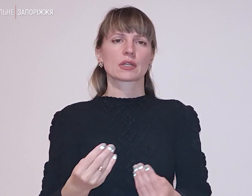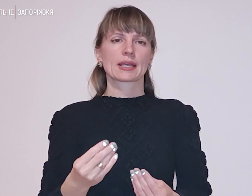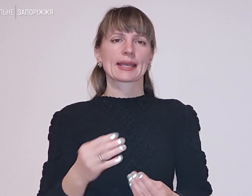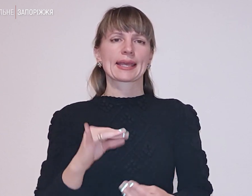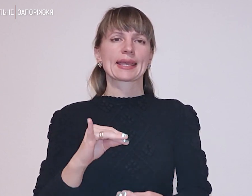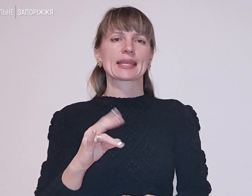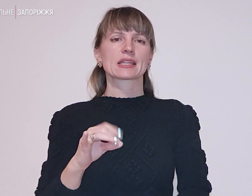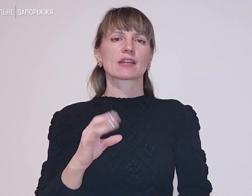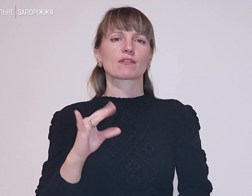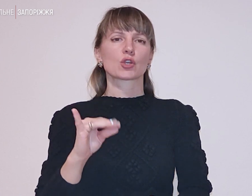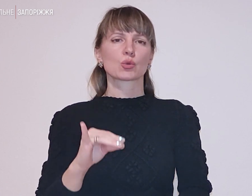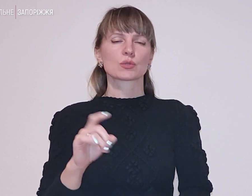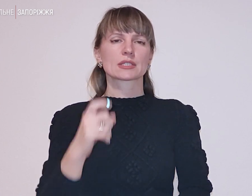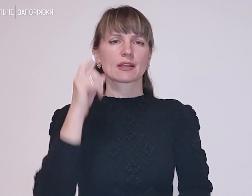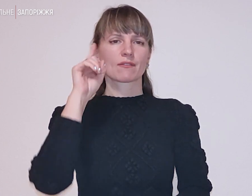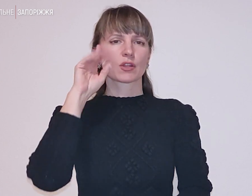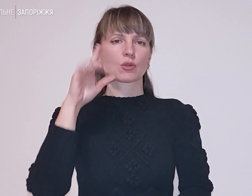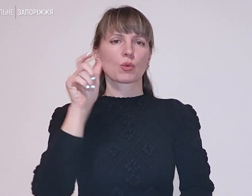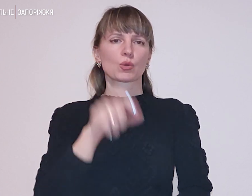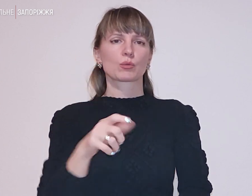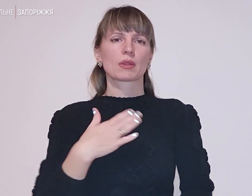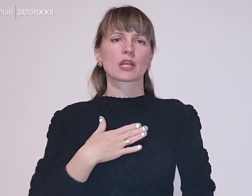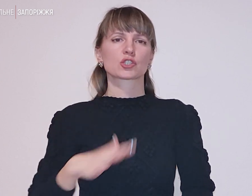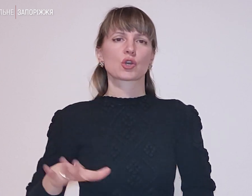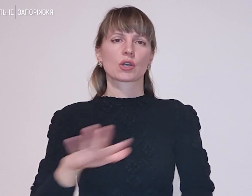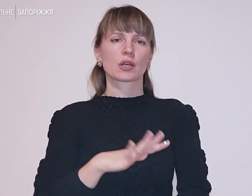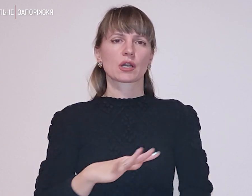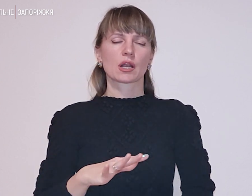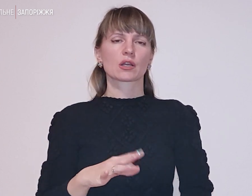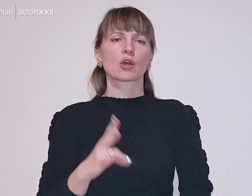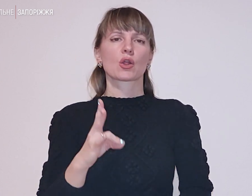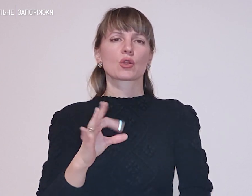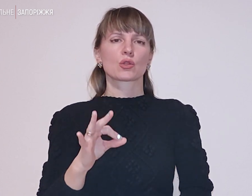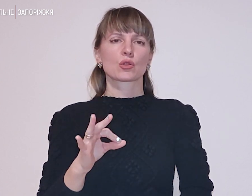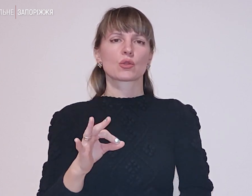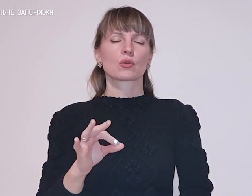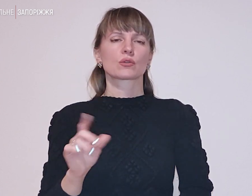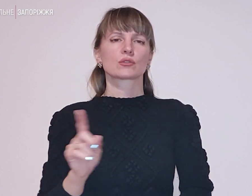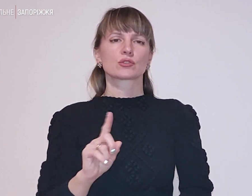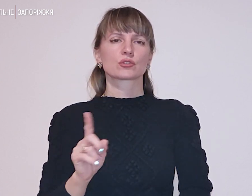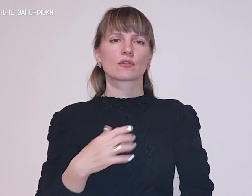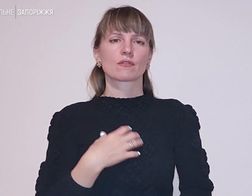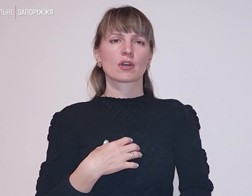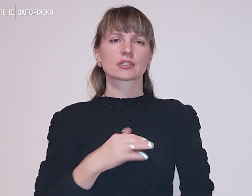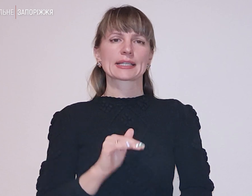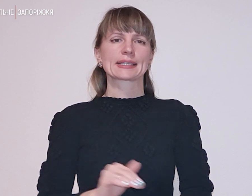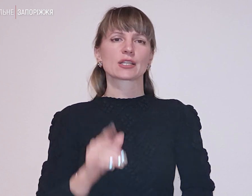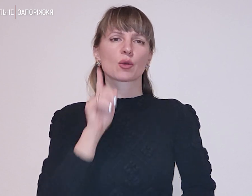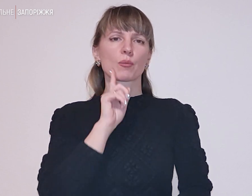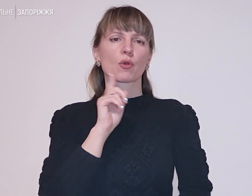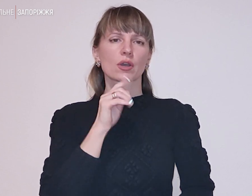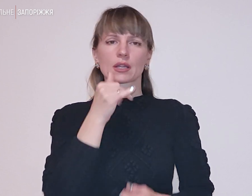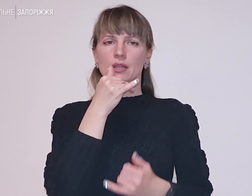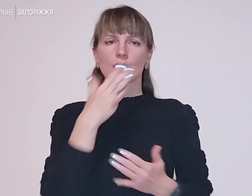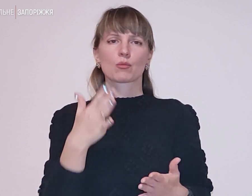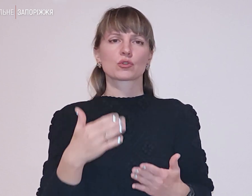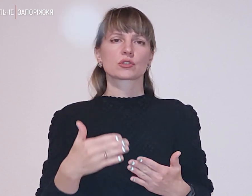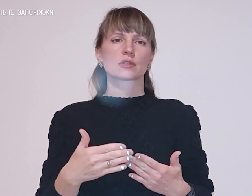з відомими особистостями нашого краю. Ну, звичайно, що діти поки що не можуть прийти в бібліотеку